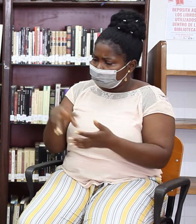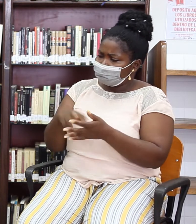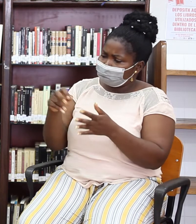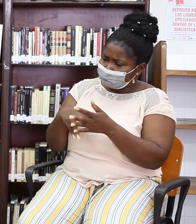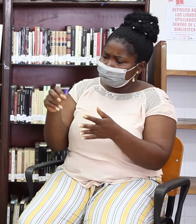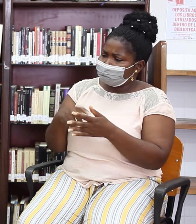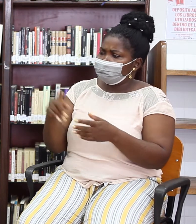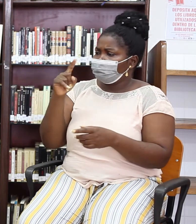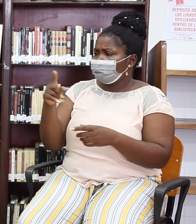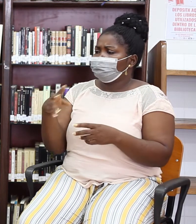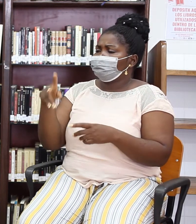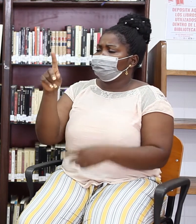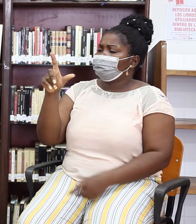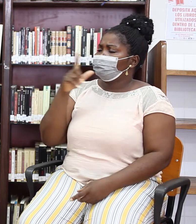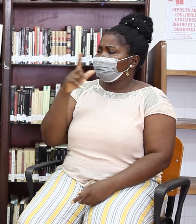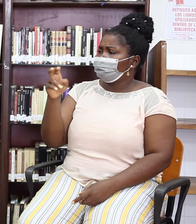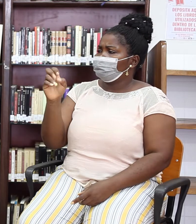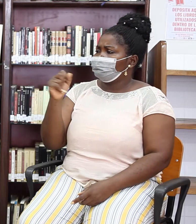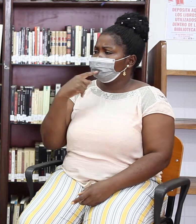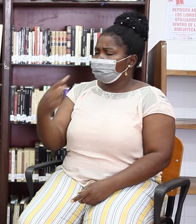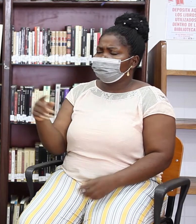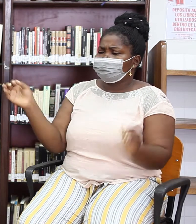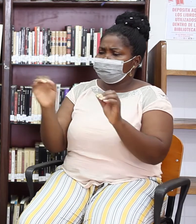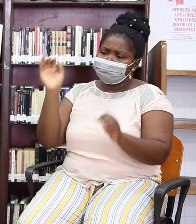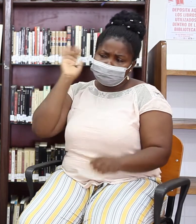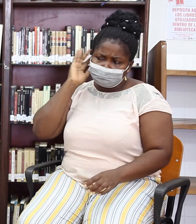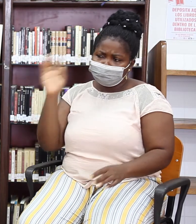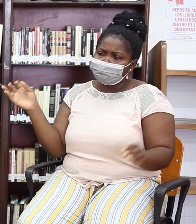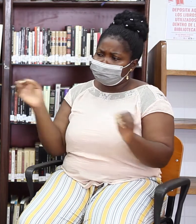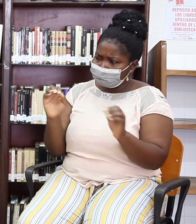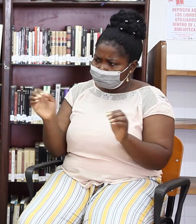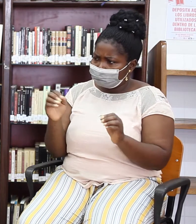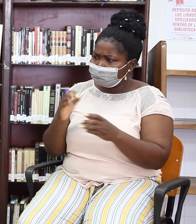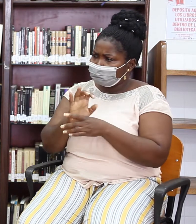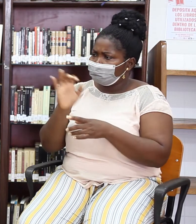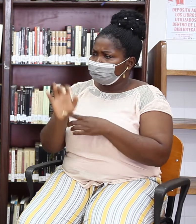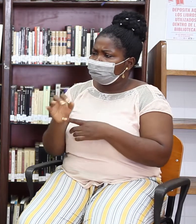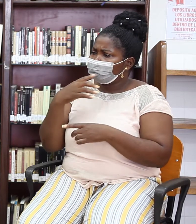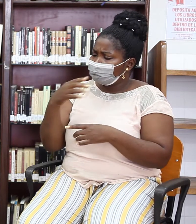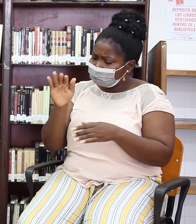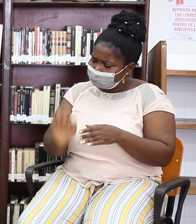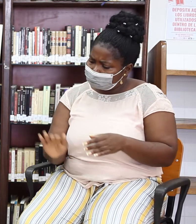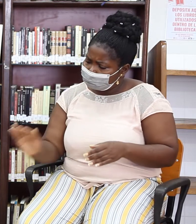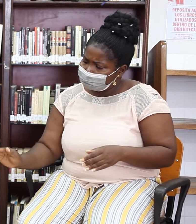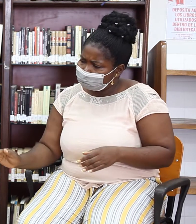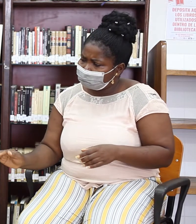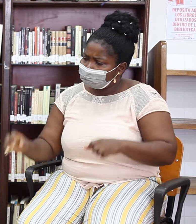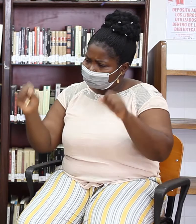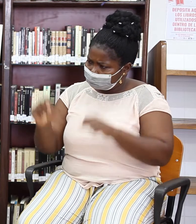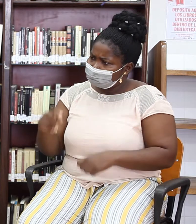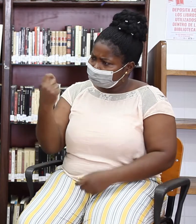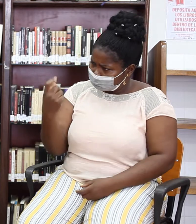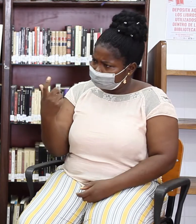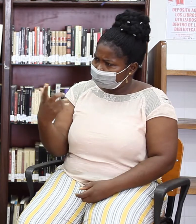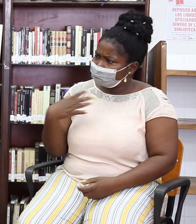salmodiando en una lengua que nadie había oído nunca, aunque hasta el menor de los niños pudo comprender